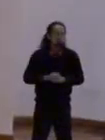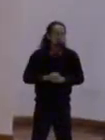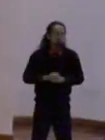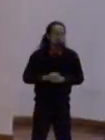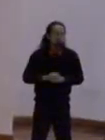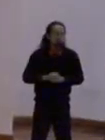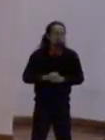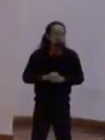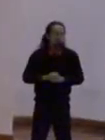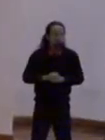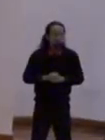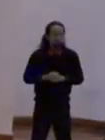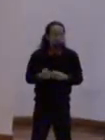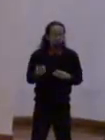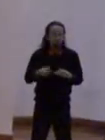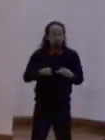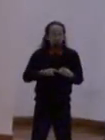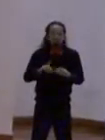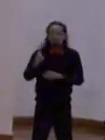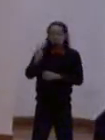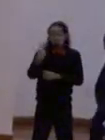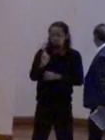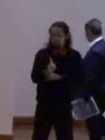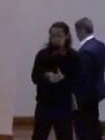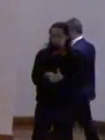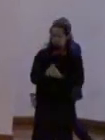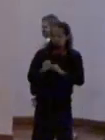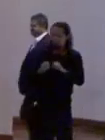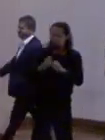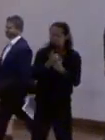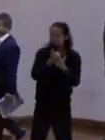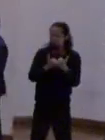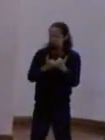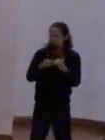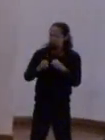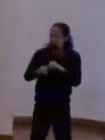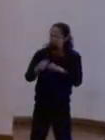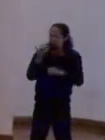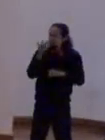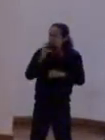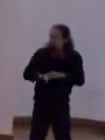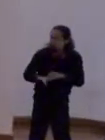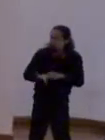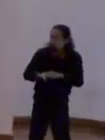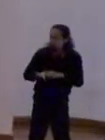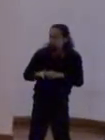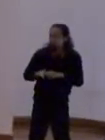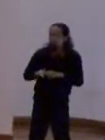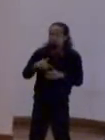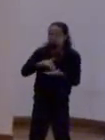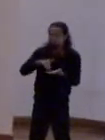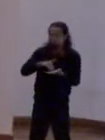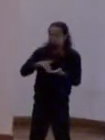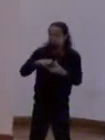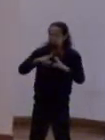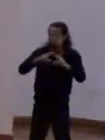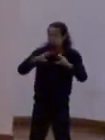e a diretora de educação infantil da Secretaria Municipal de Florianópolis Débora Raquel curtiu isto